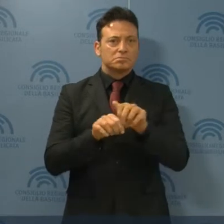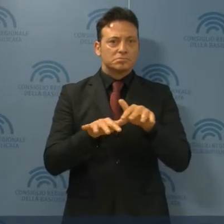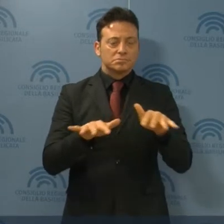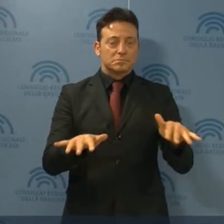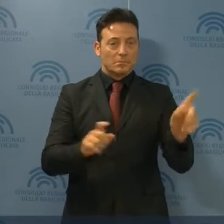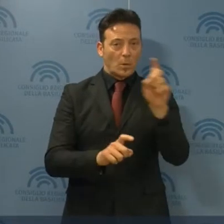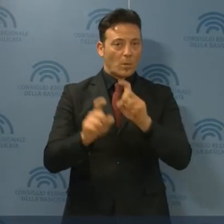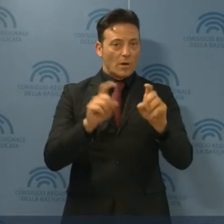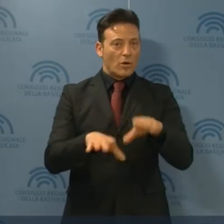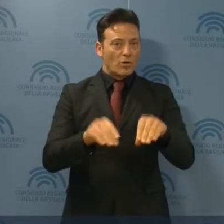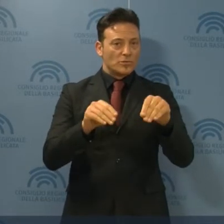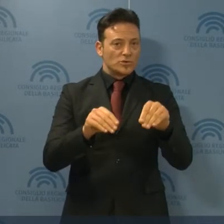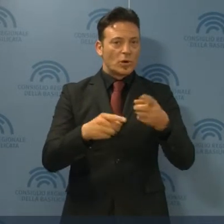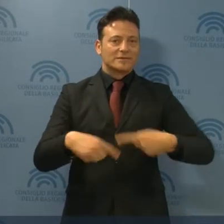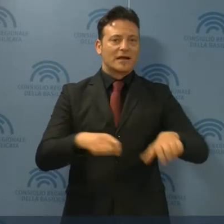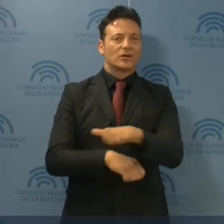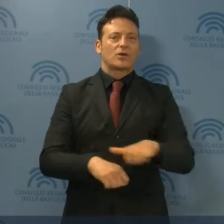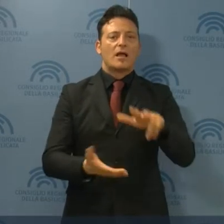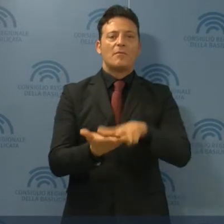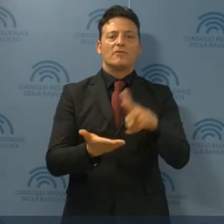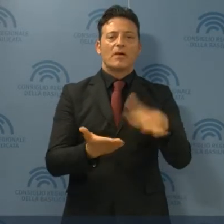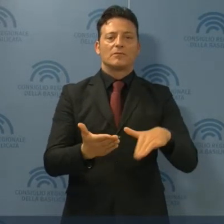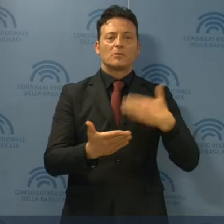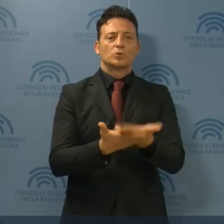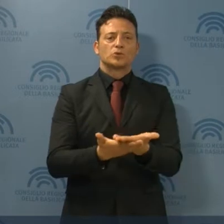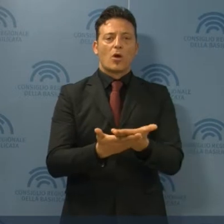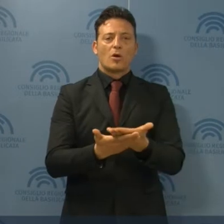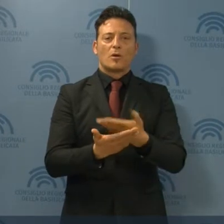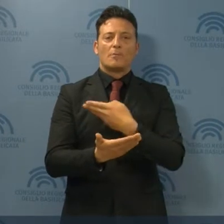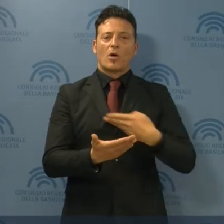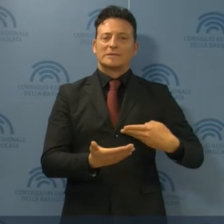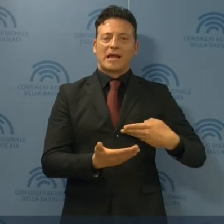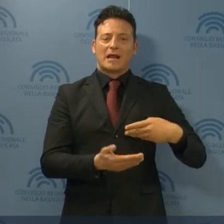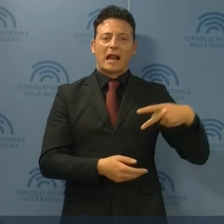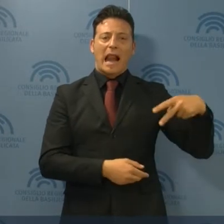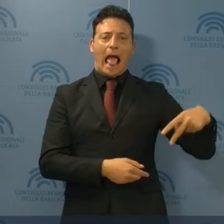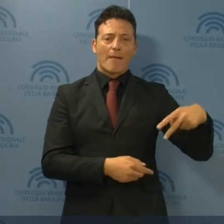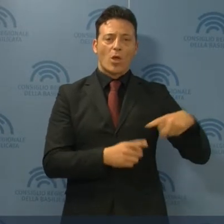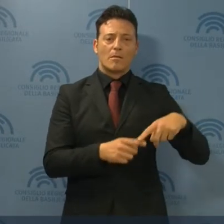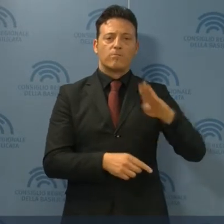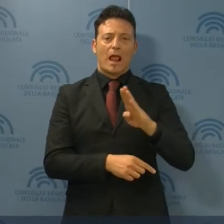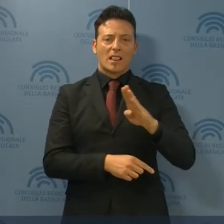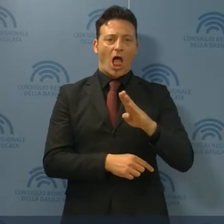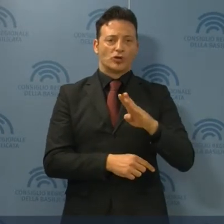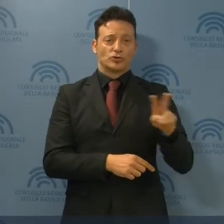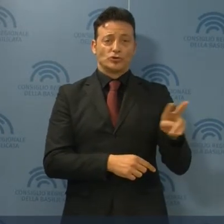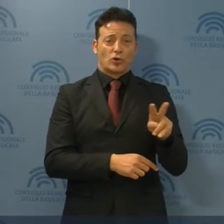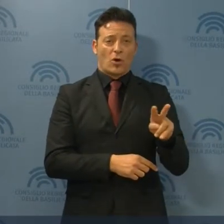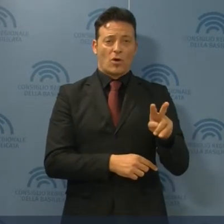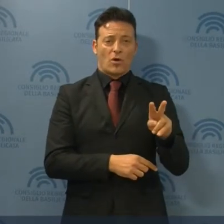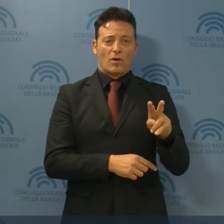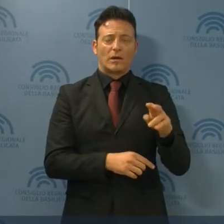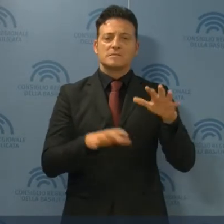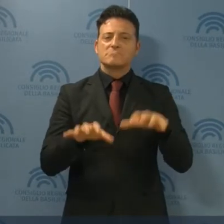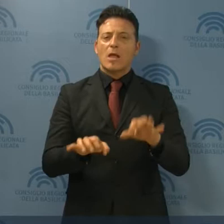preoccupante il consiglio regionale ha approvato una mozione proposta dai consiglieri napoli e bradascio con la